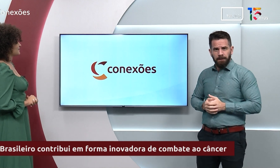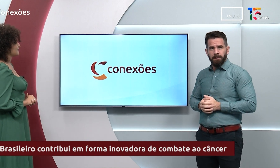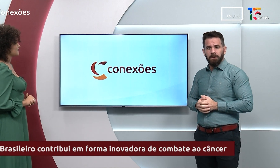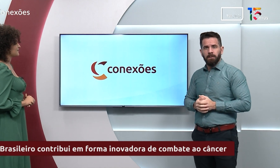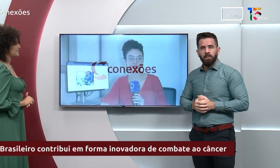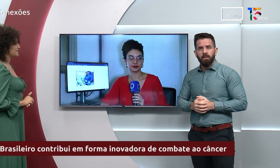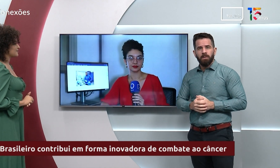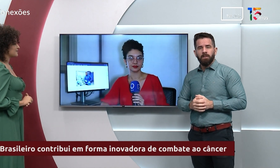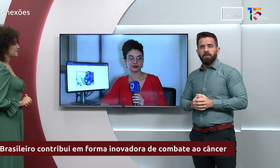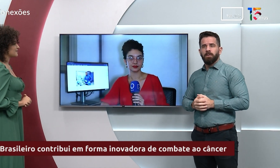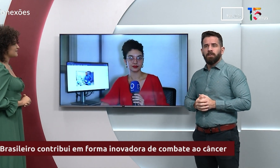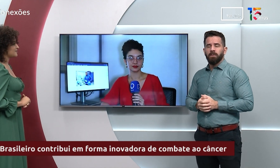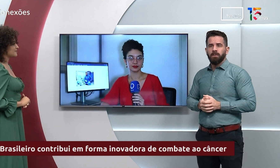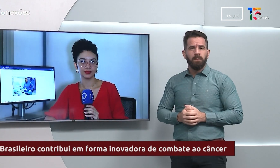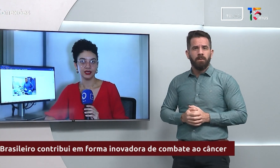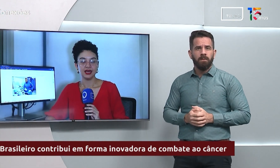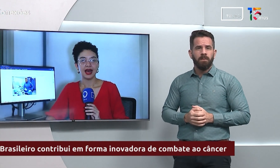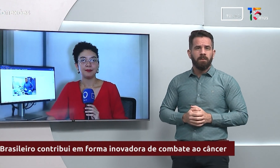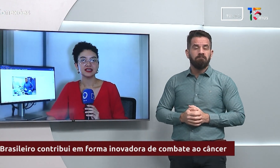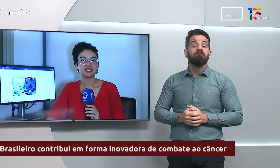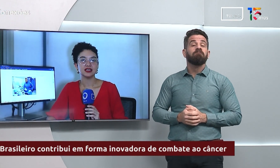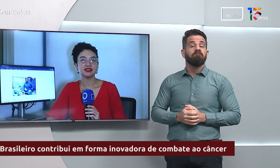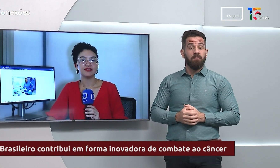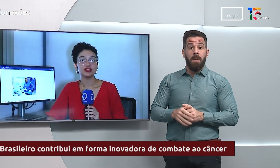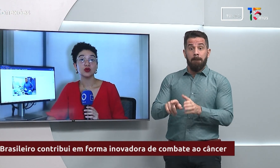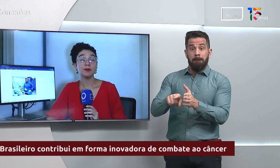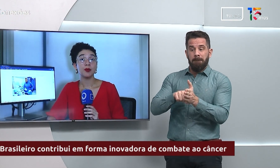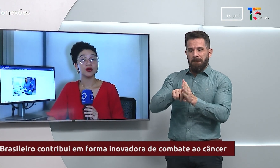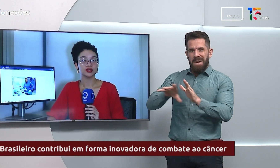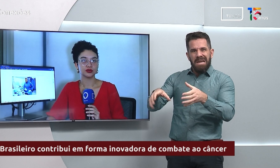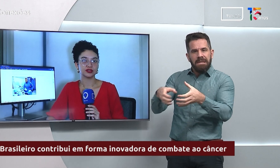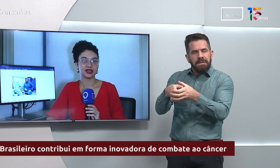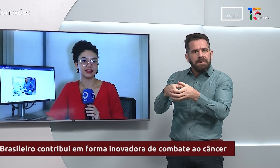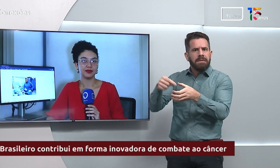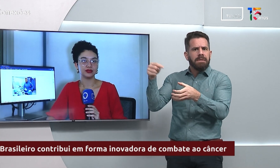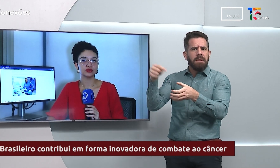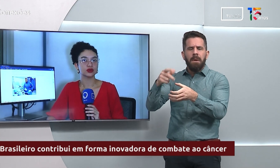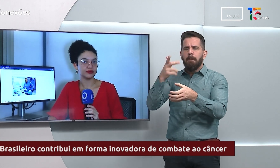Mudando de assunto, um biomédico brasileiro está na linha de frente em um